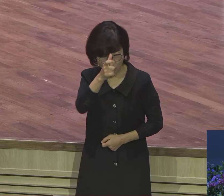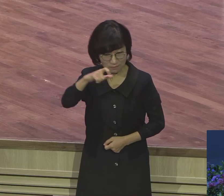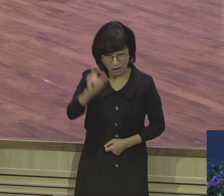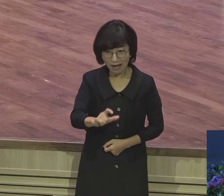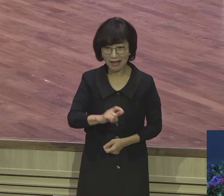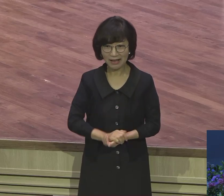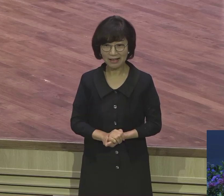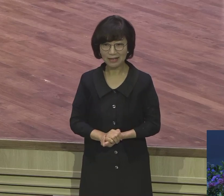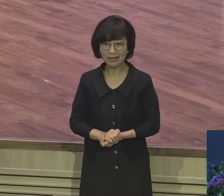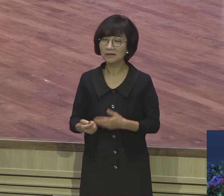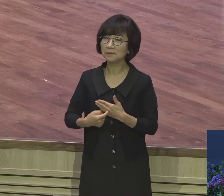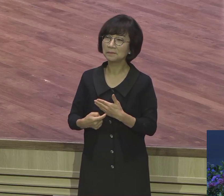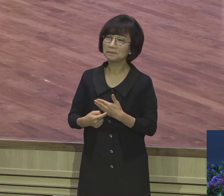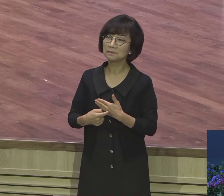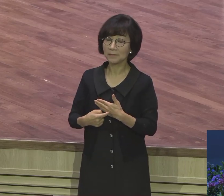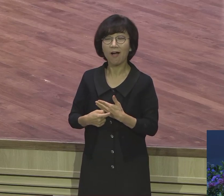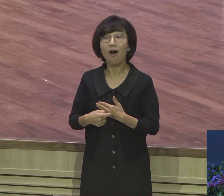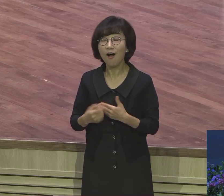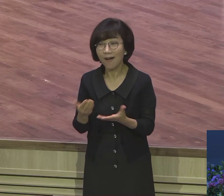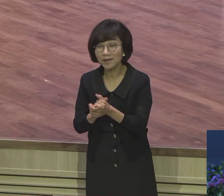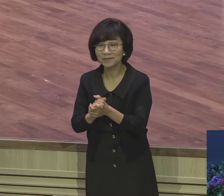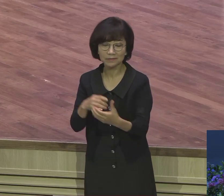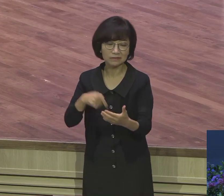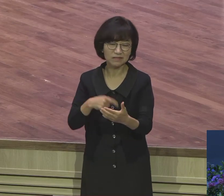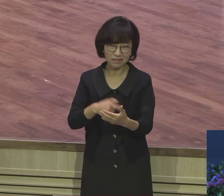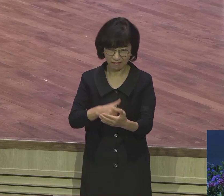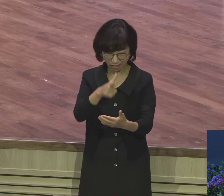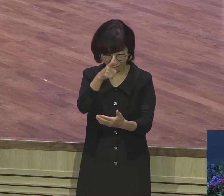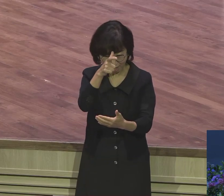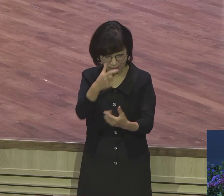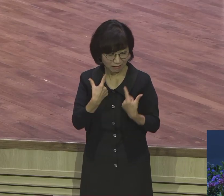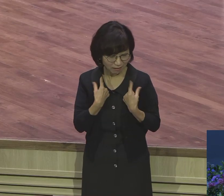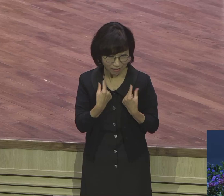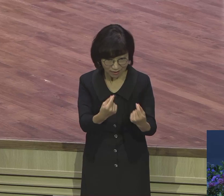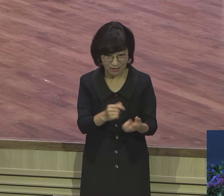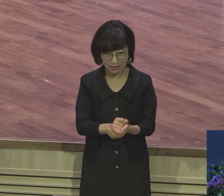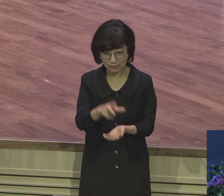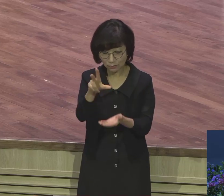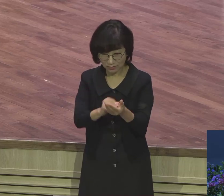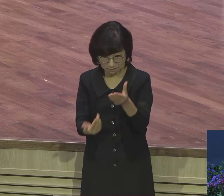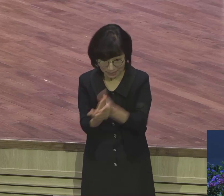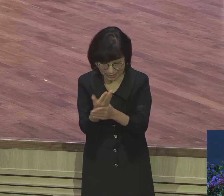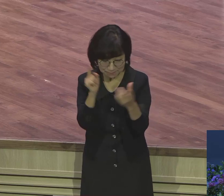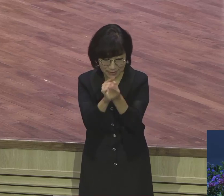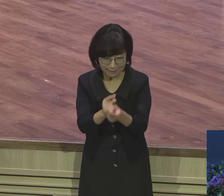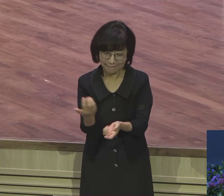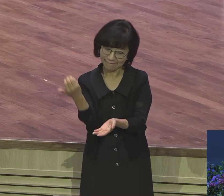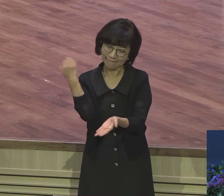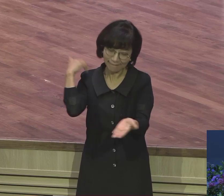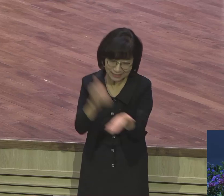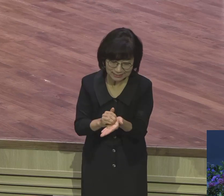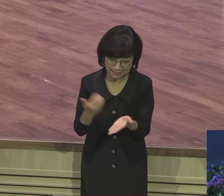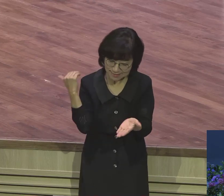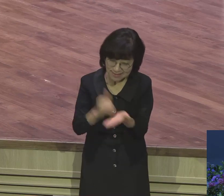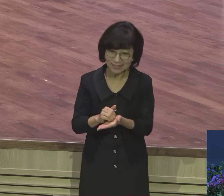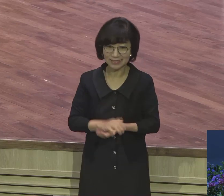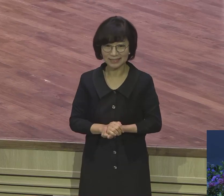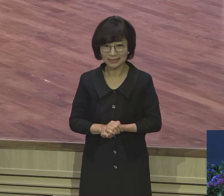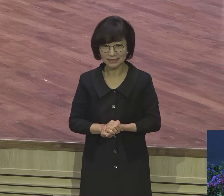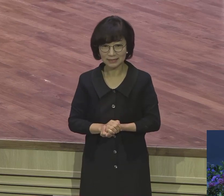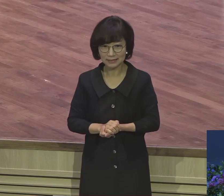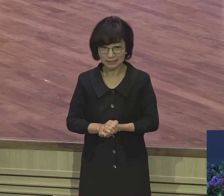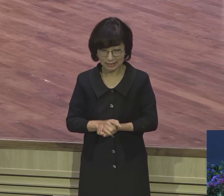바뀐 척해요. 바뀐 것처럼 놀아요. 그러다가 문제사건 오면 또 옛날 본색 나와요. 문제사건